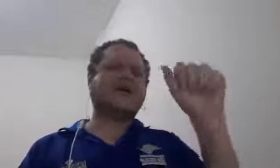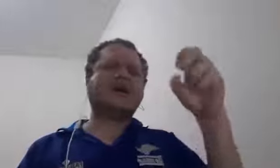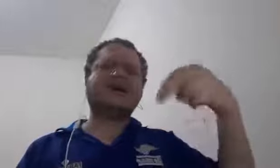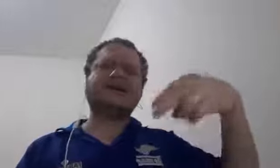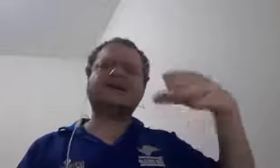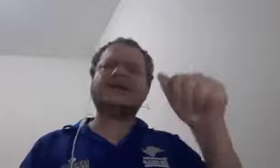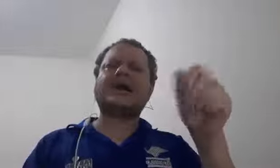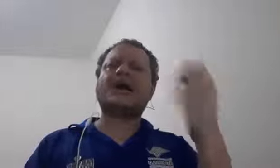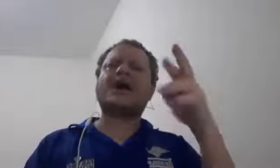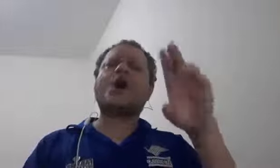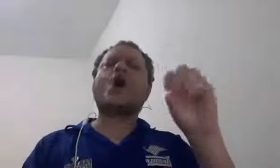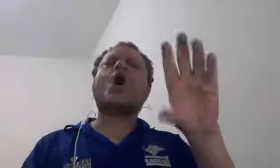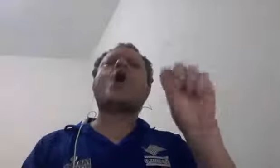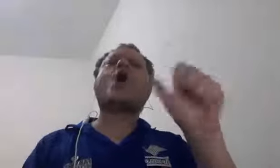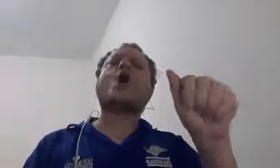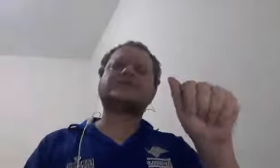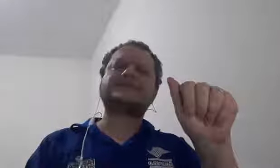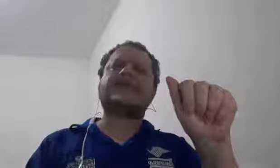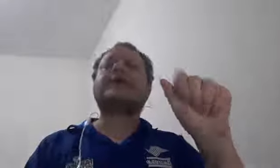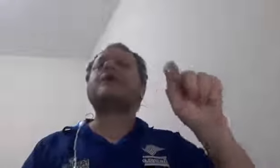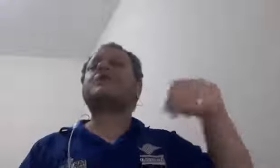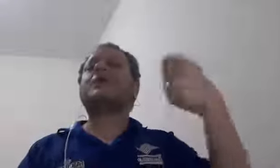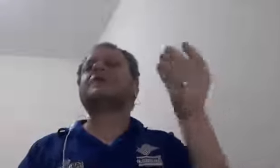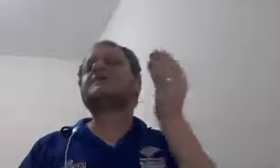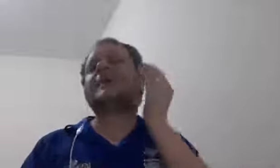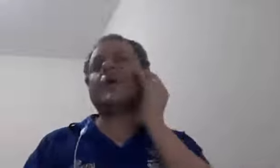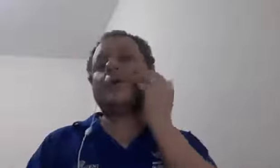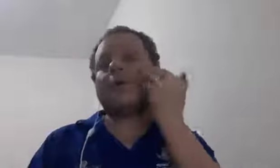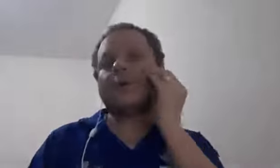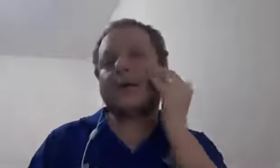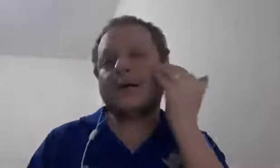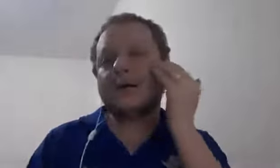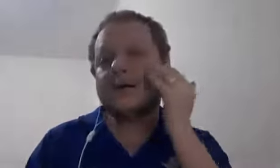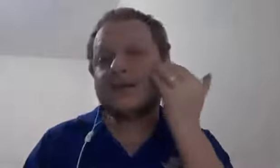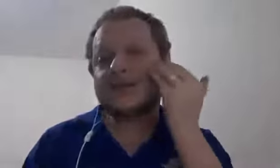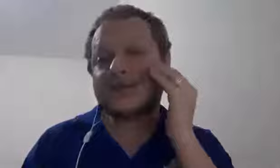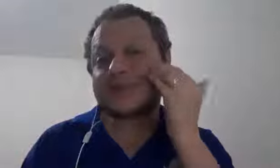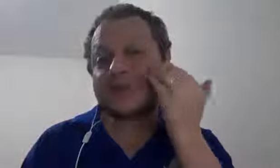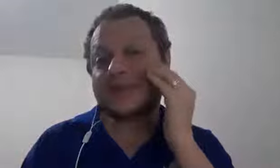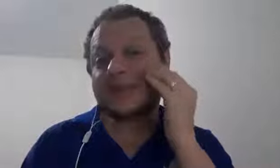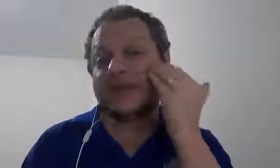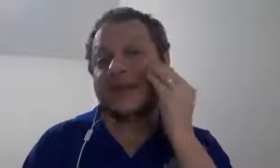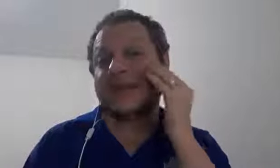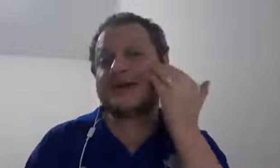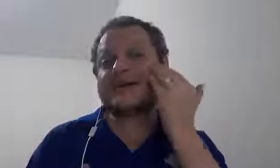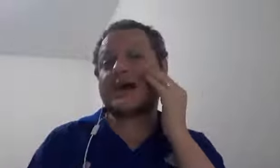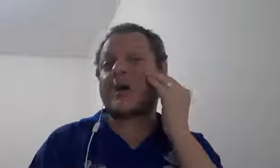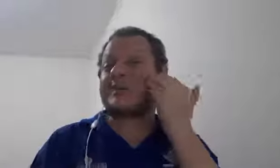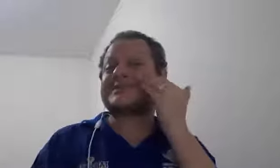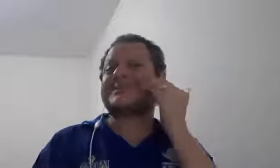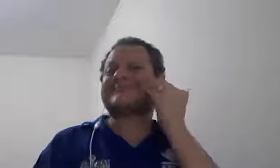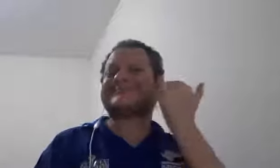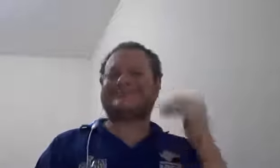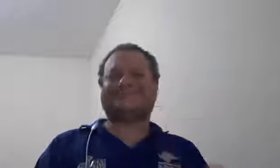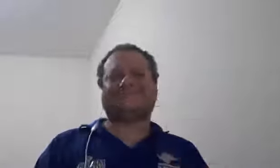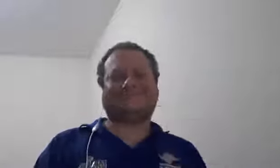Sinal Ana Rosa. Qual que é o sinal? Já sabem também, Ana Rosa.